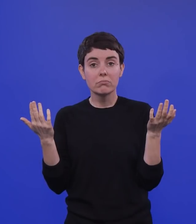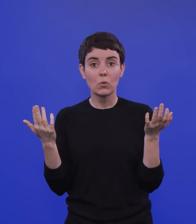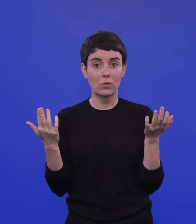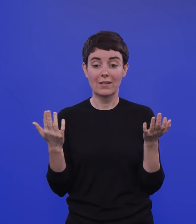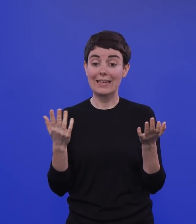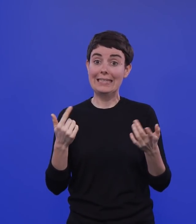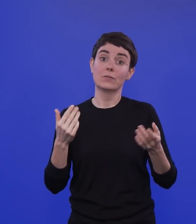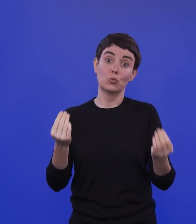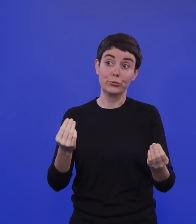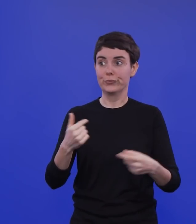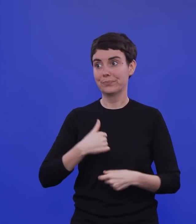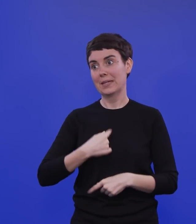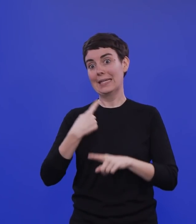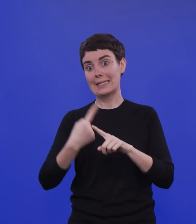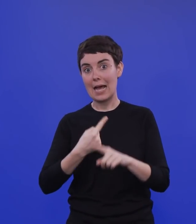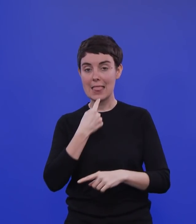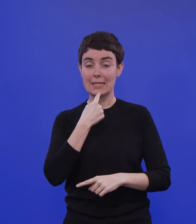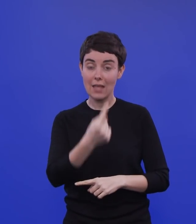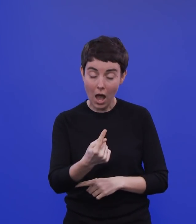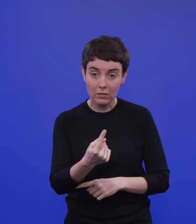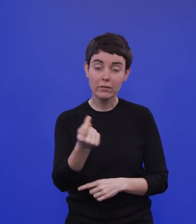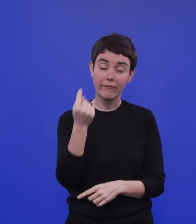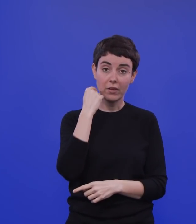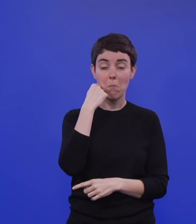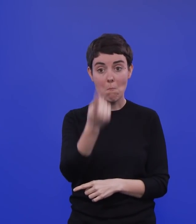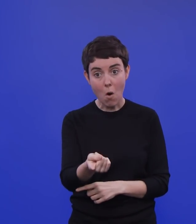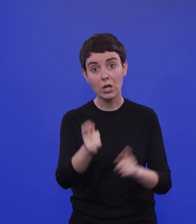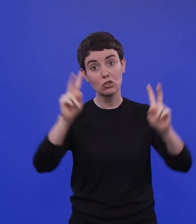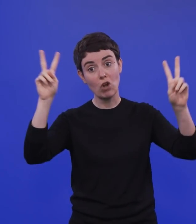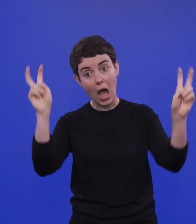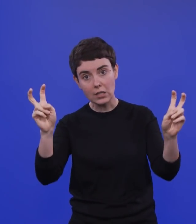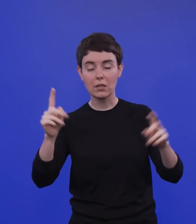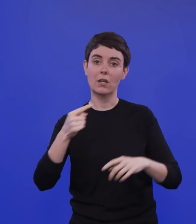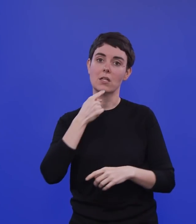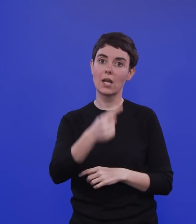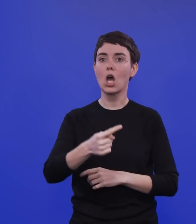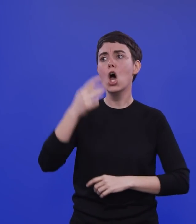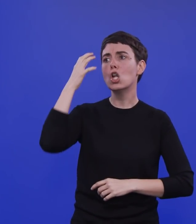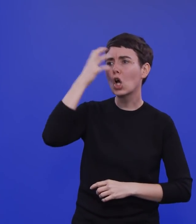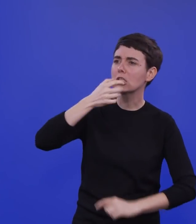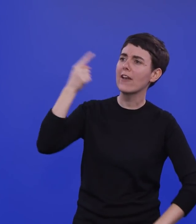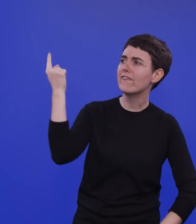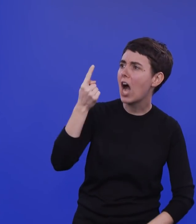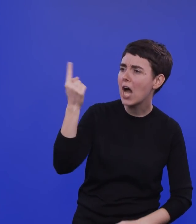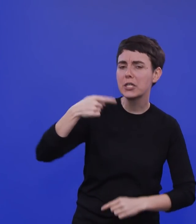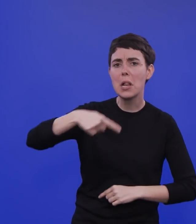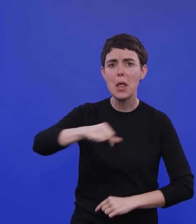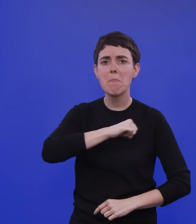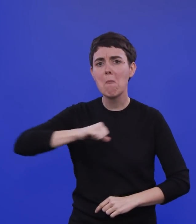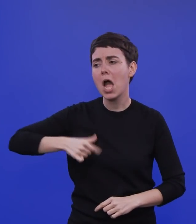nennt, dann steht diese Zahl in der Schlagzeile und dann steht da Drosten warnt 100.000 Infektionen am Tag